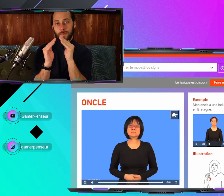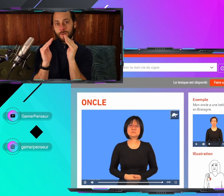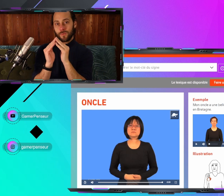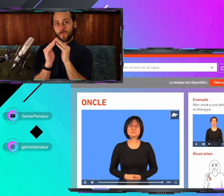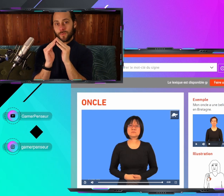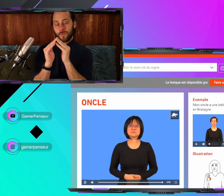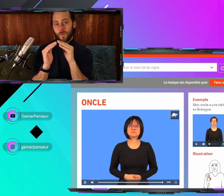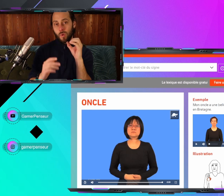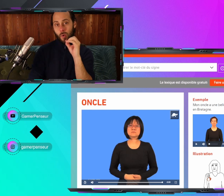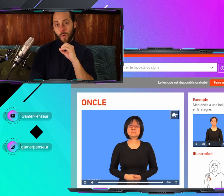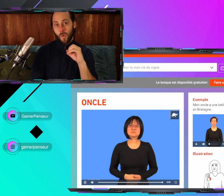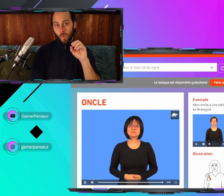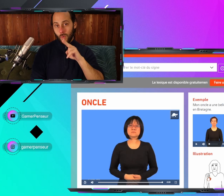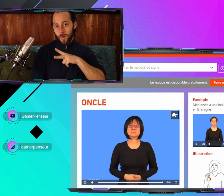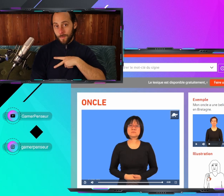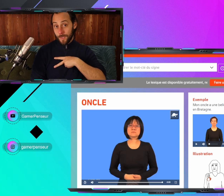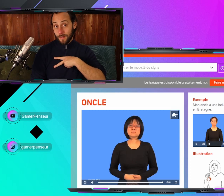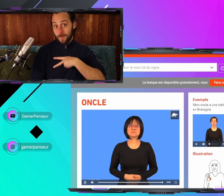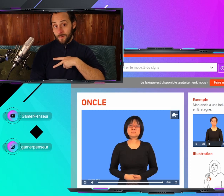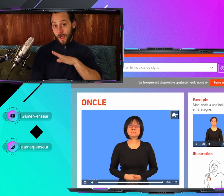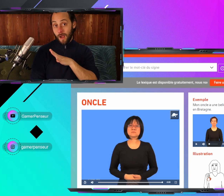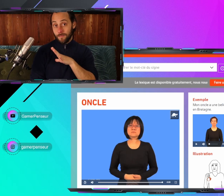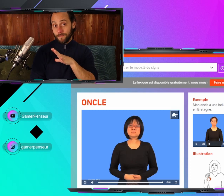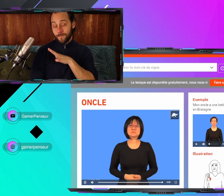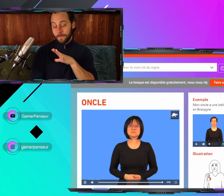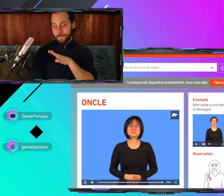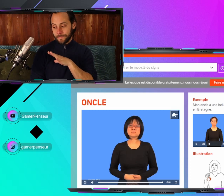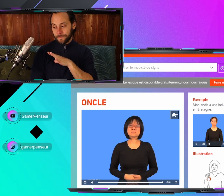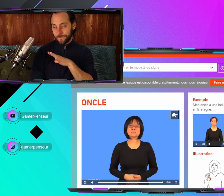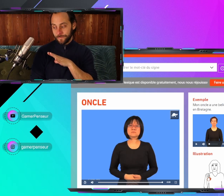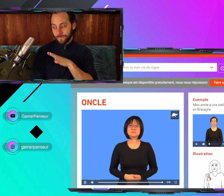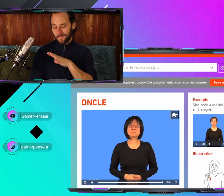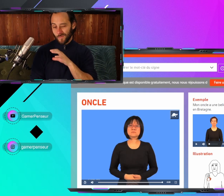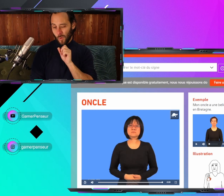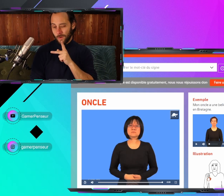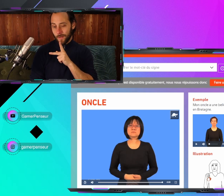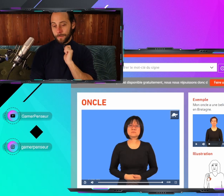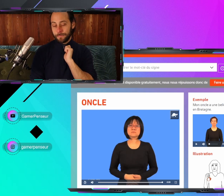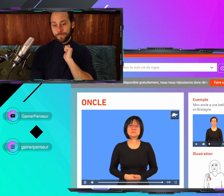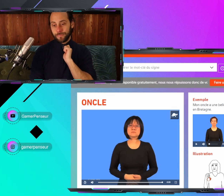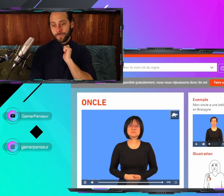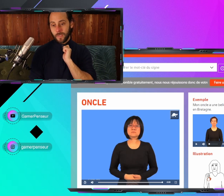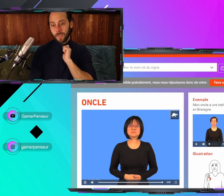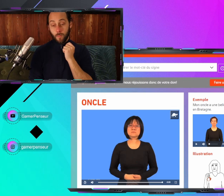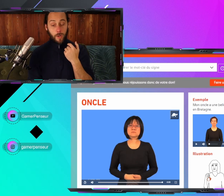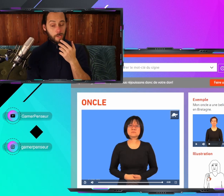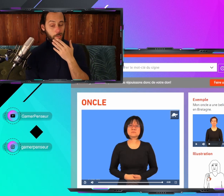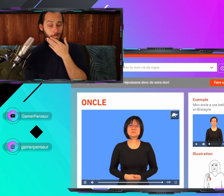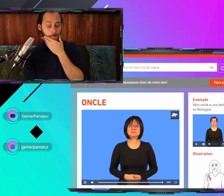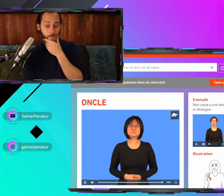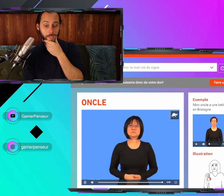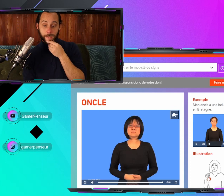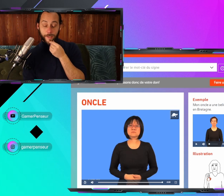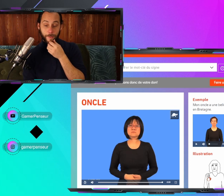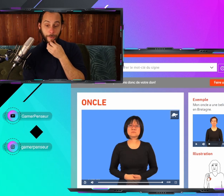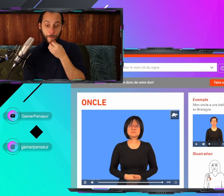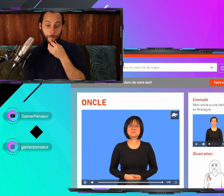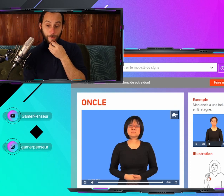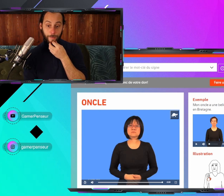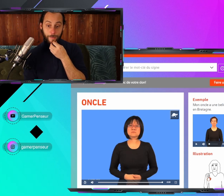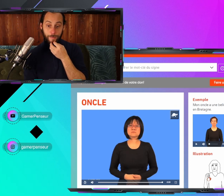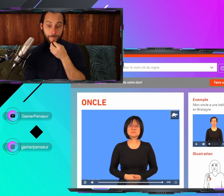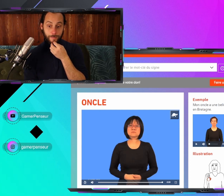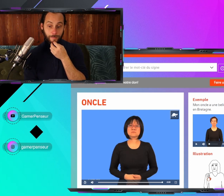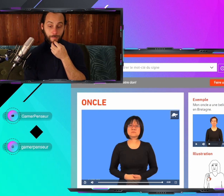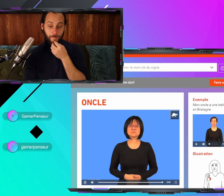Belle maison. Oncle Pi. Ah. Ok. Moi, je dirais...